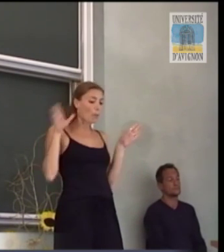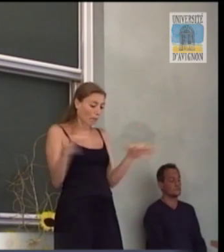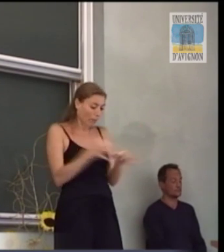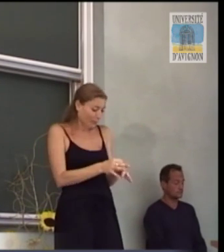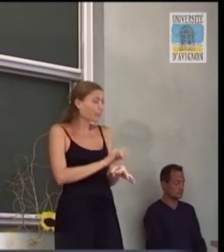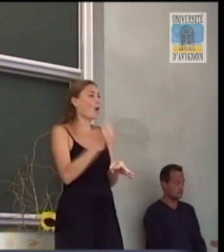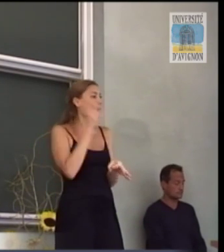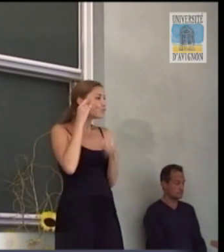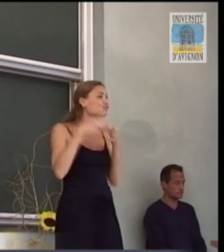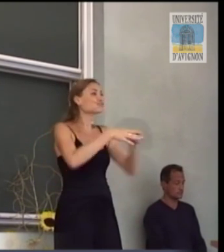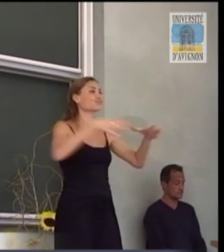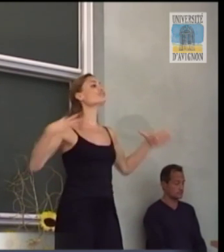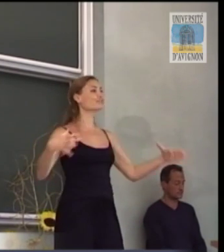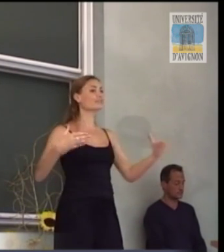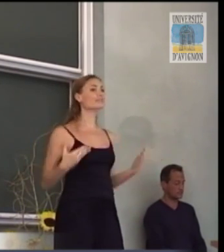intéressant comme